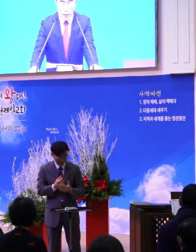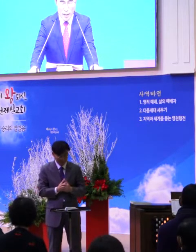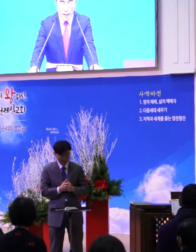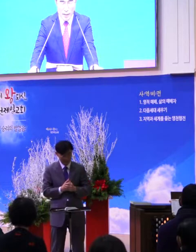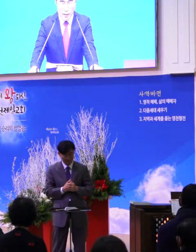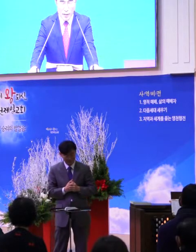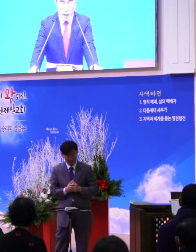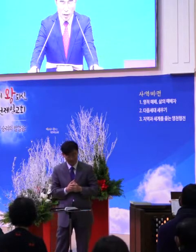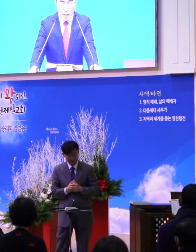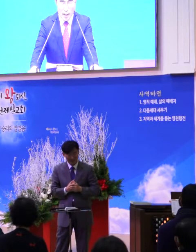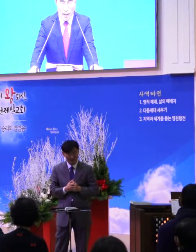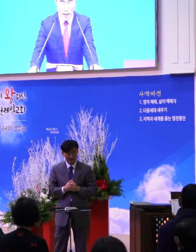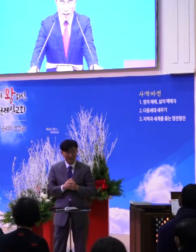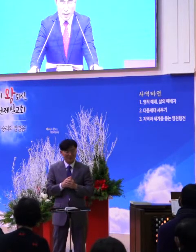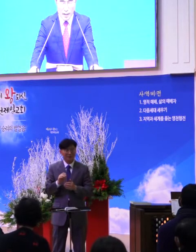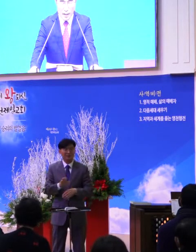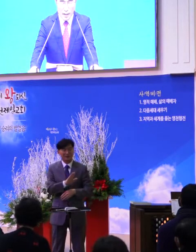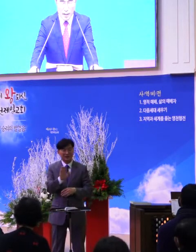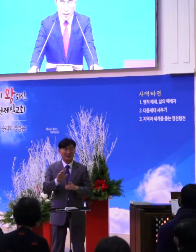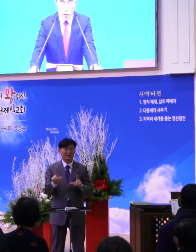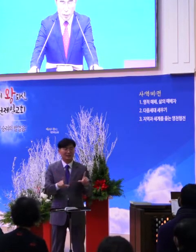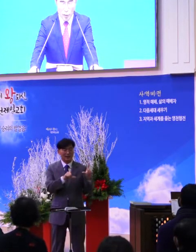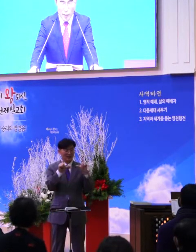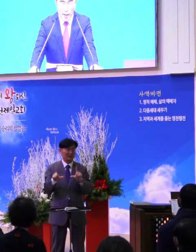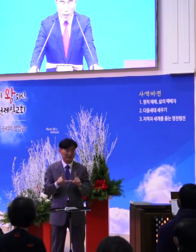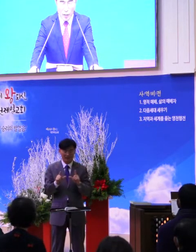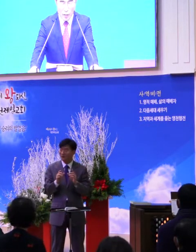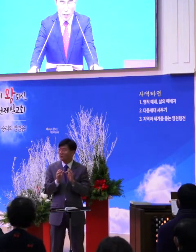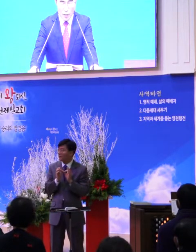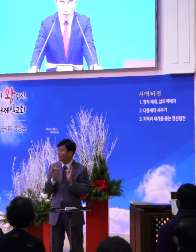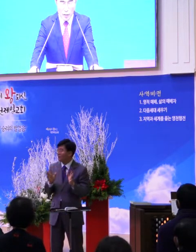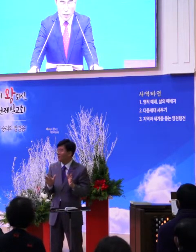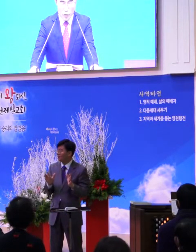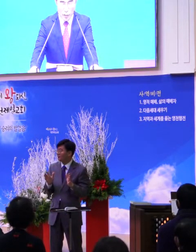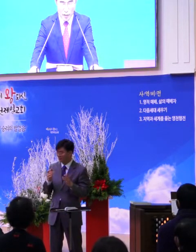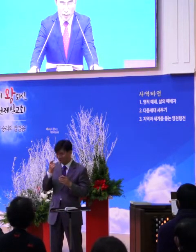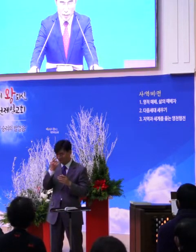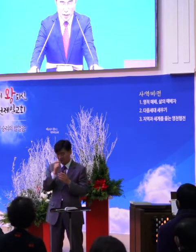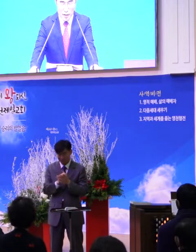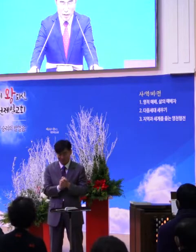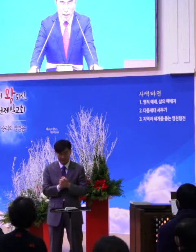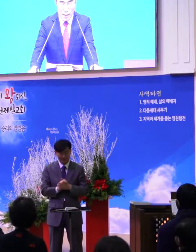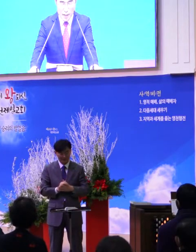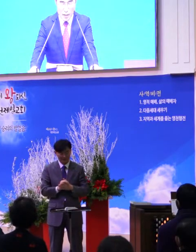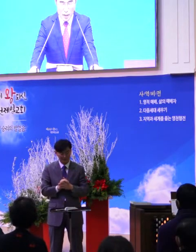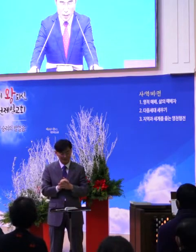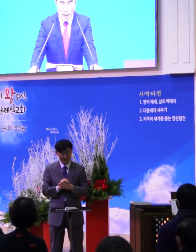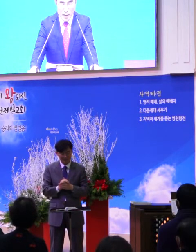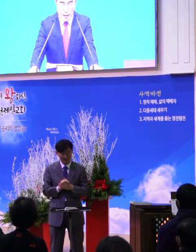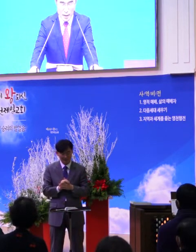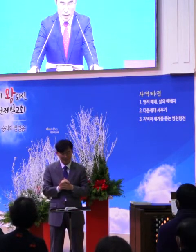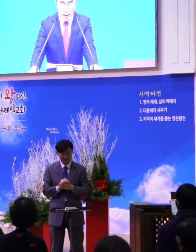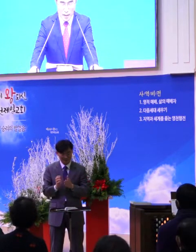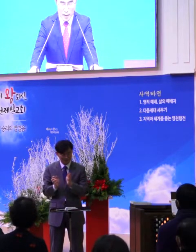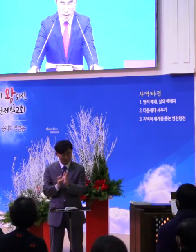지난 우리의 삶에서 우리가 얼마나 주님을 외면하고 주님을 등지며 세상에 빠져